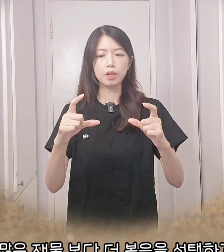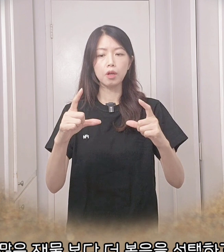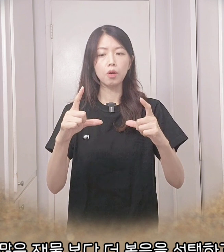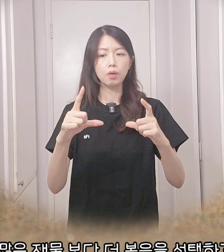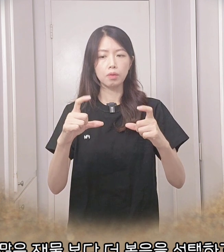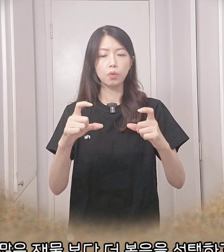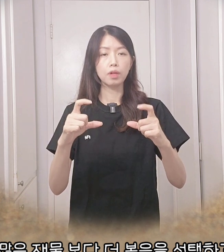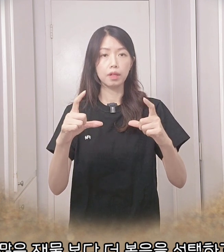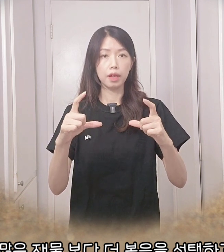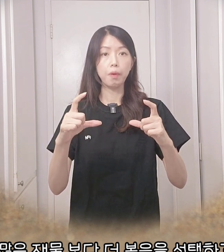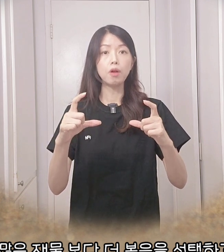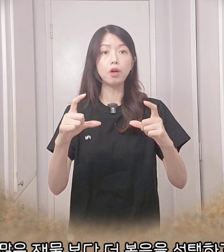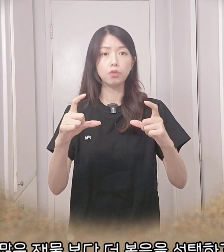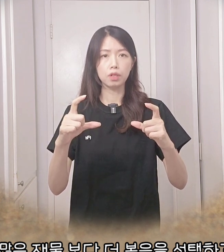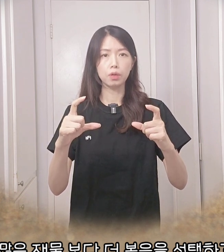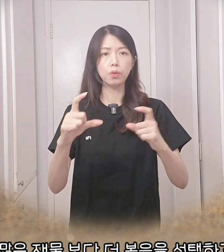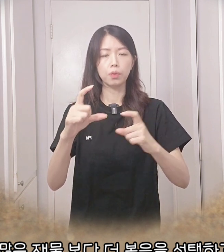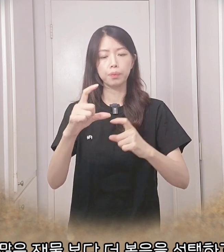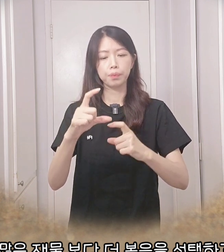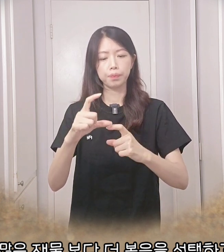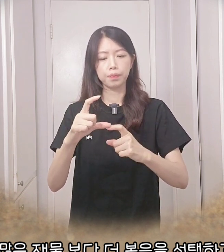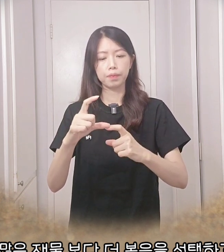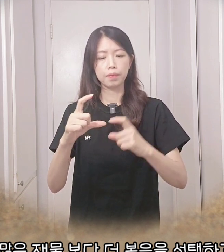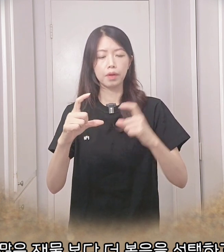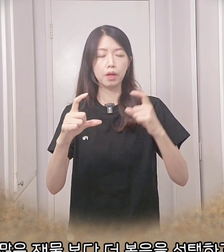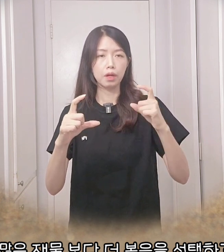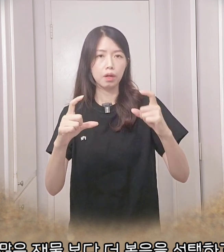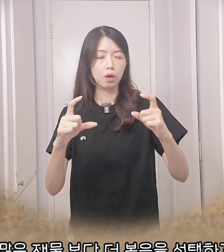검지만 펴셔서 손을 이렇게 벌려주시고,